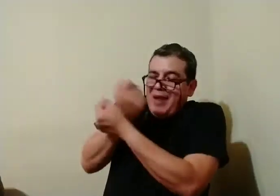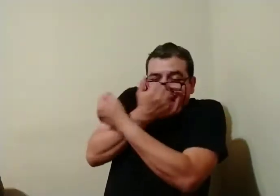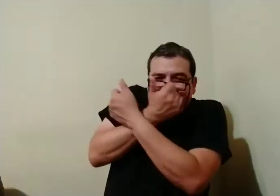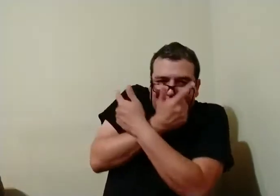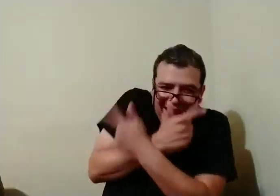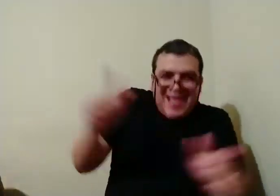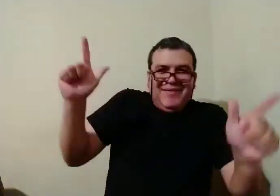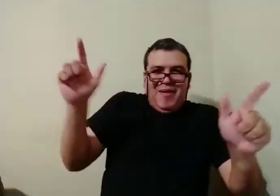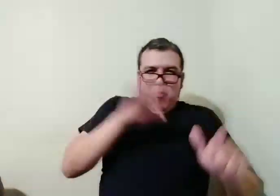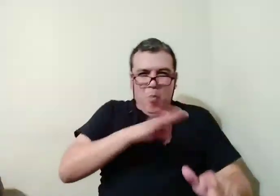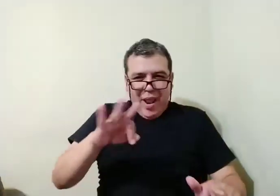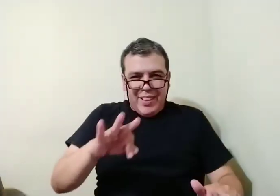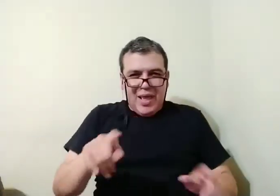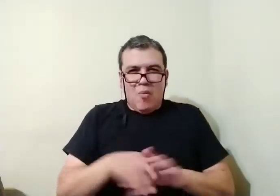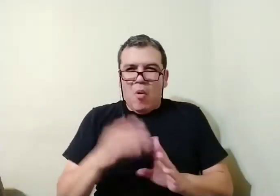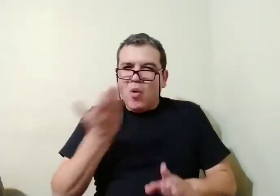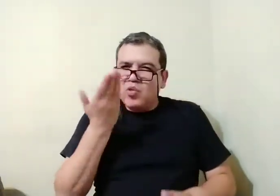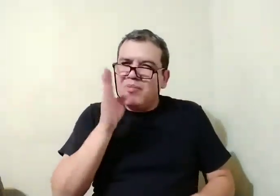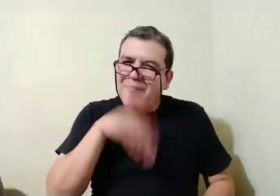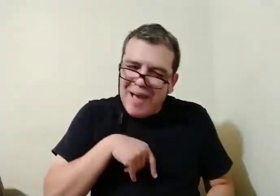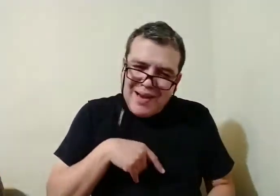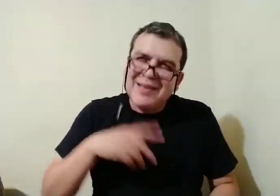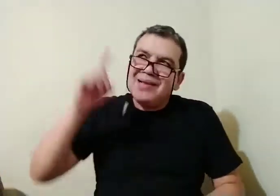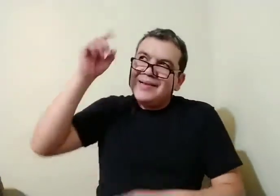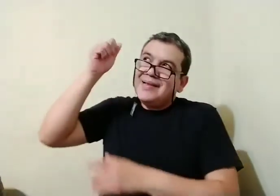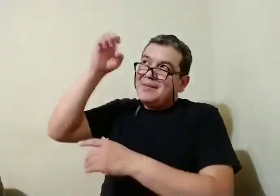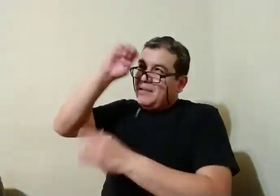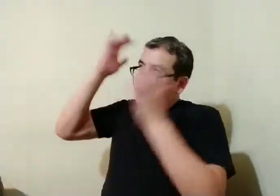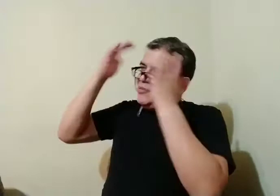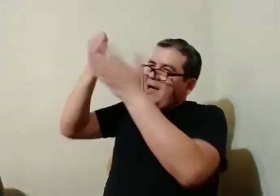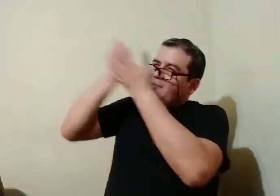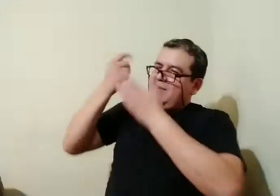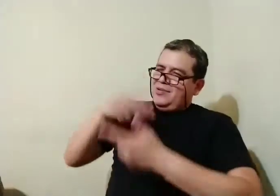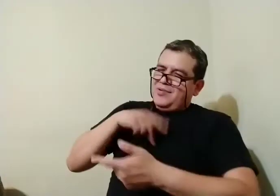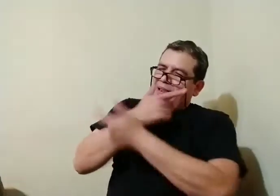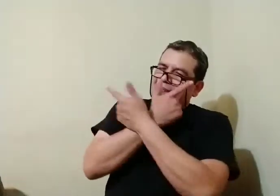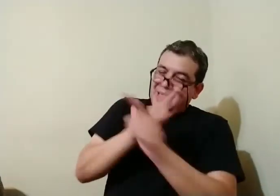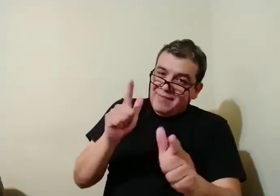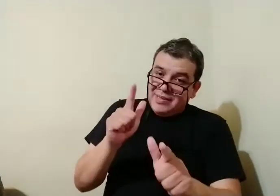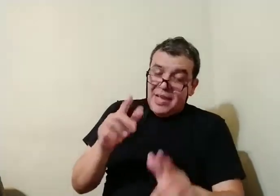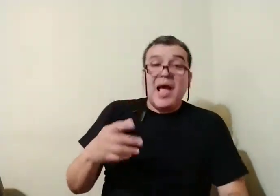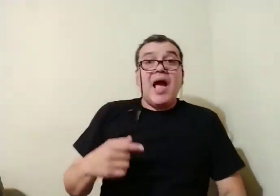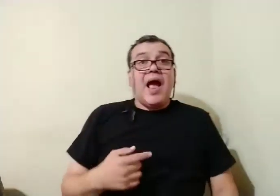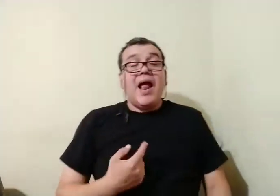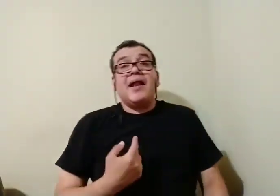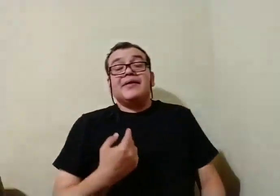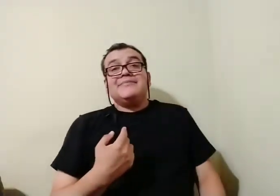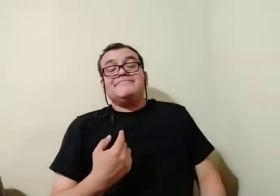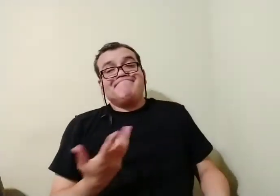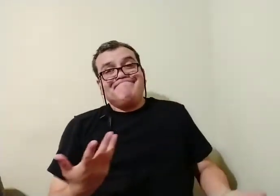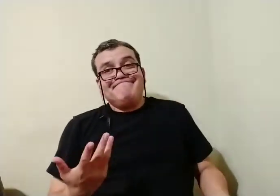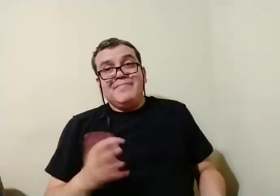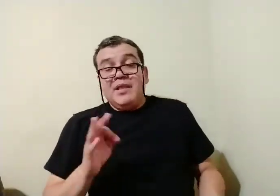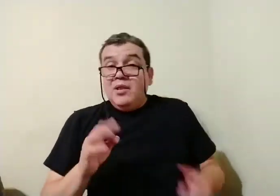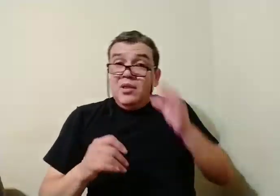damos testimonio de Jesús, es crucial recordar que estamos cooperando con el Espíritu